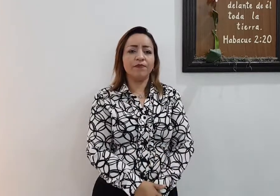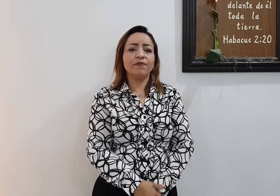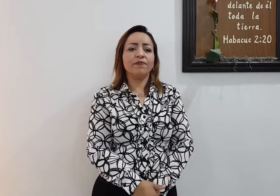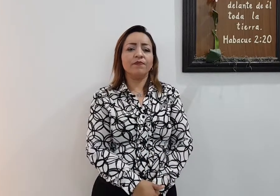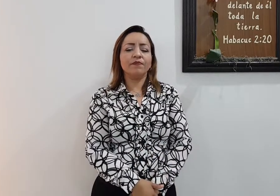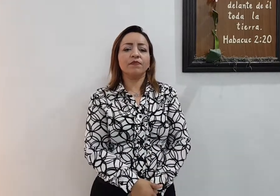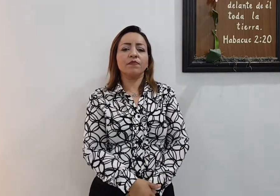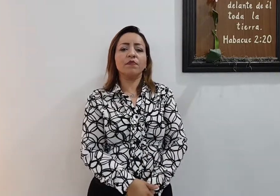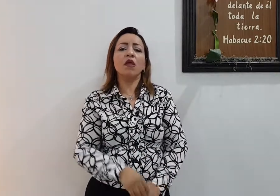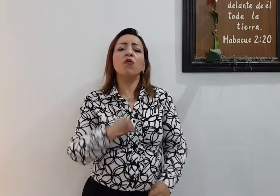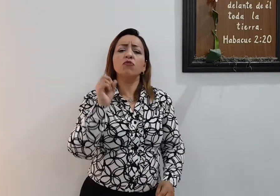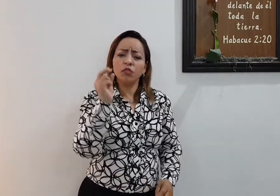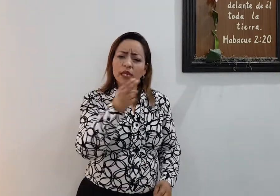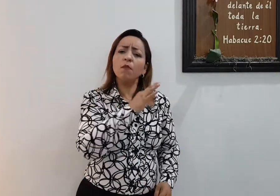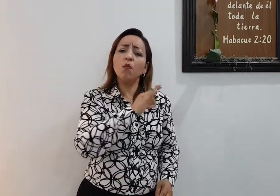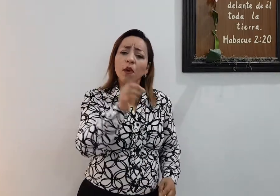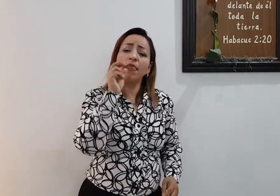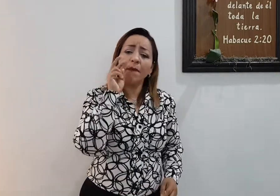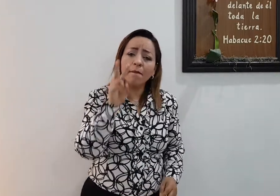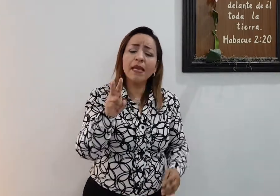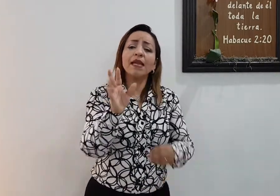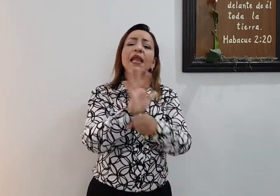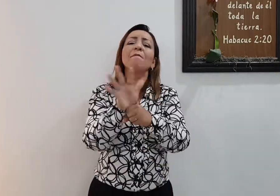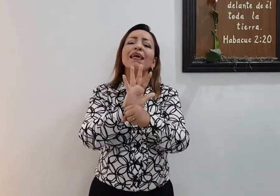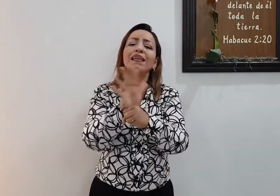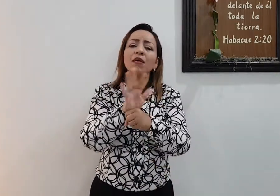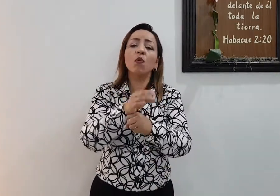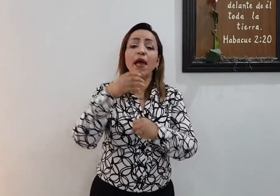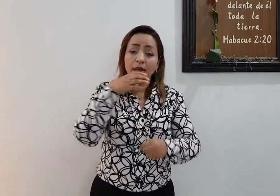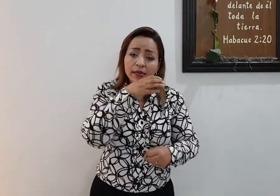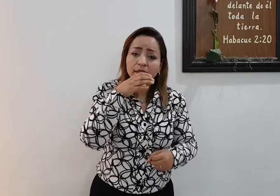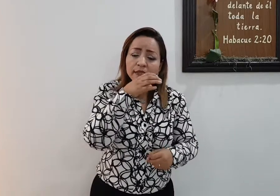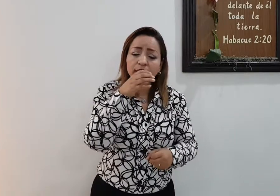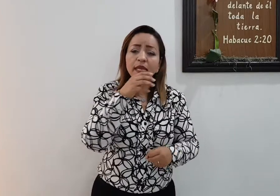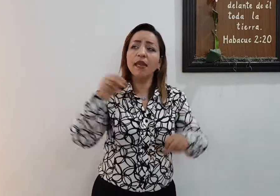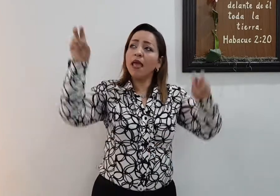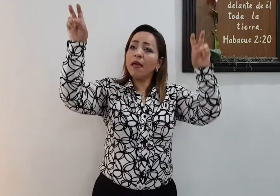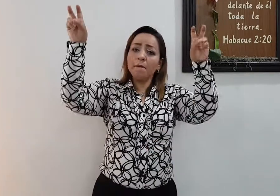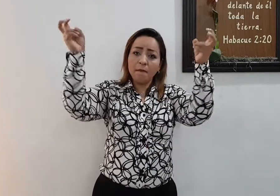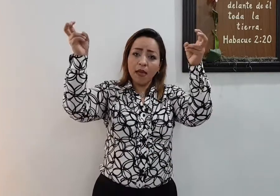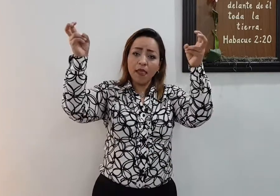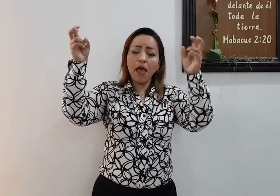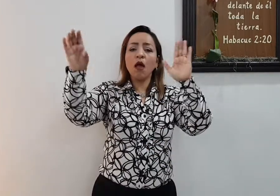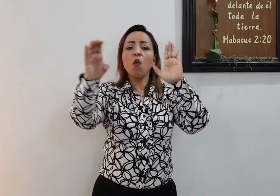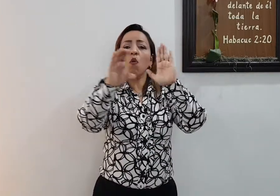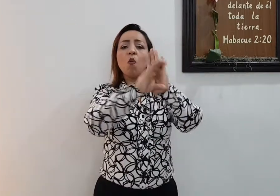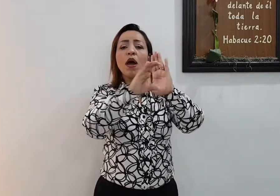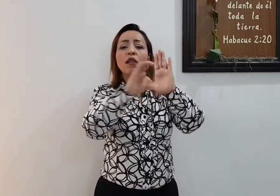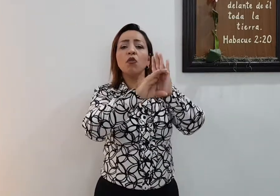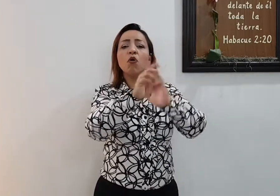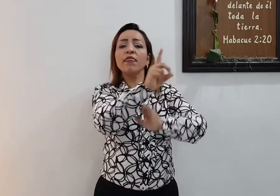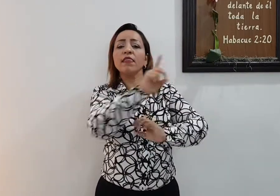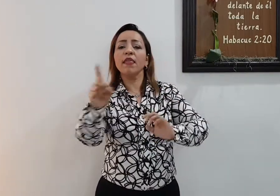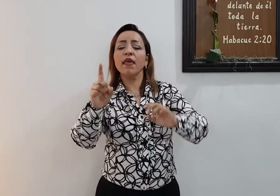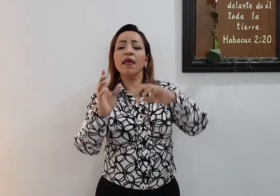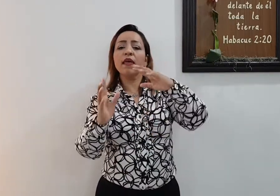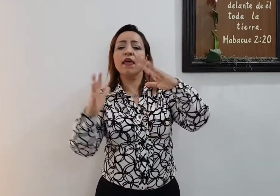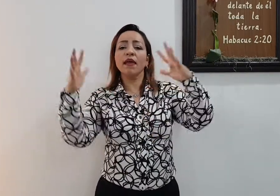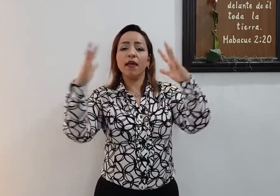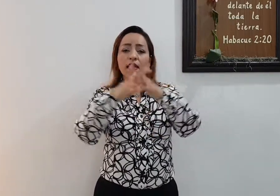Guerra, búsquela y véala y compártala con otros. Así se llama, Cuarto de Guerra.